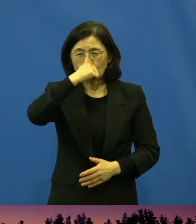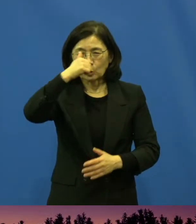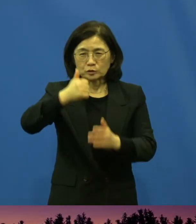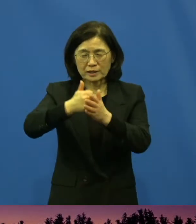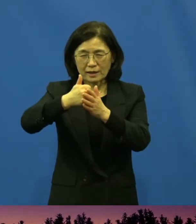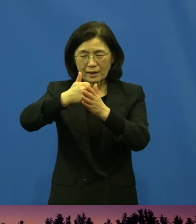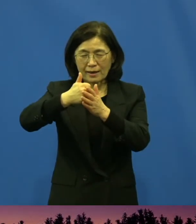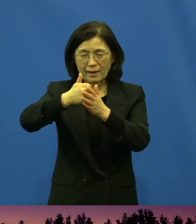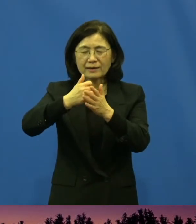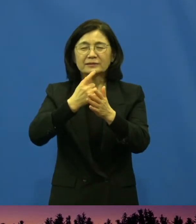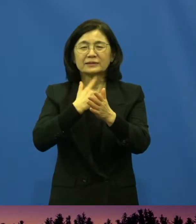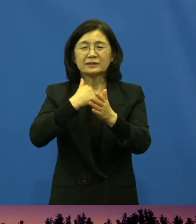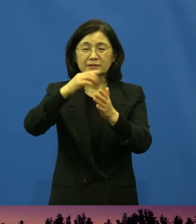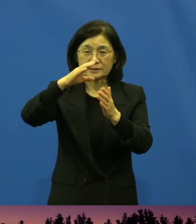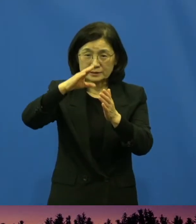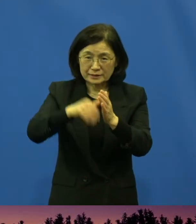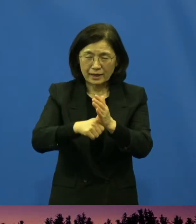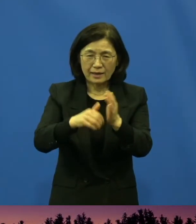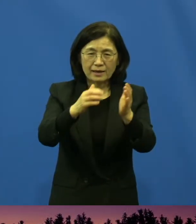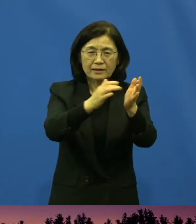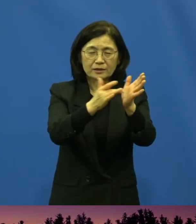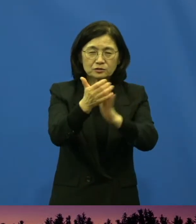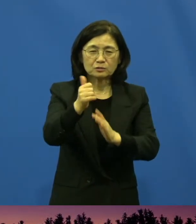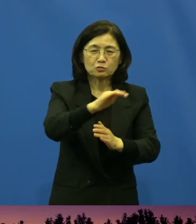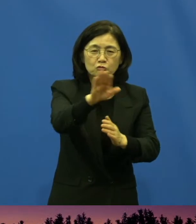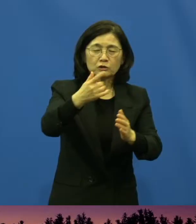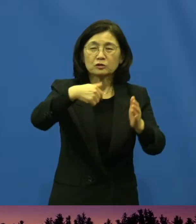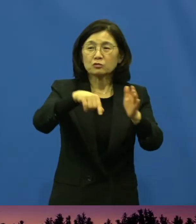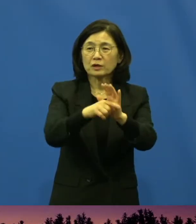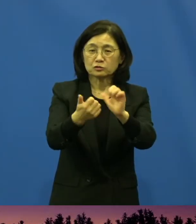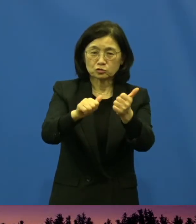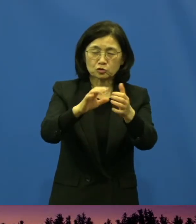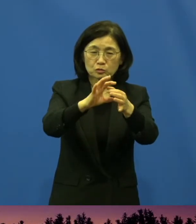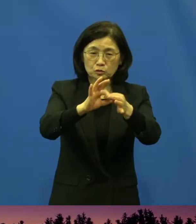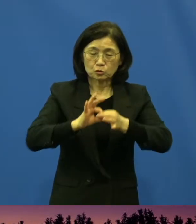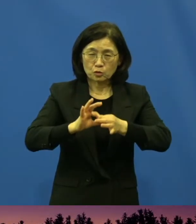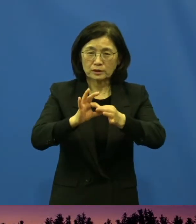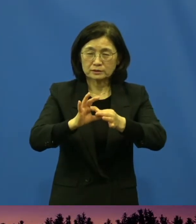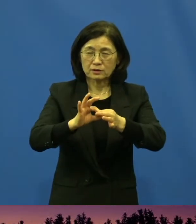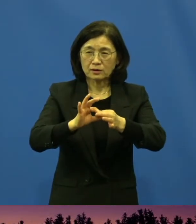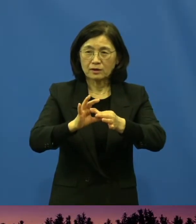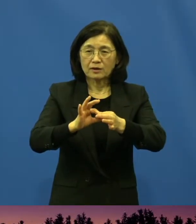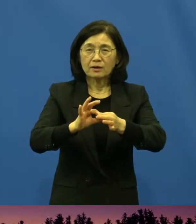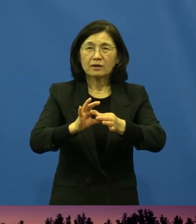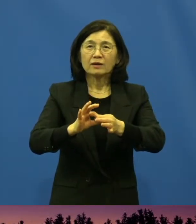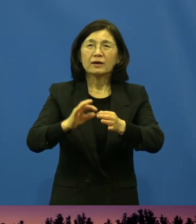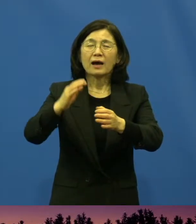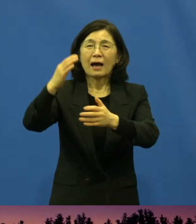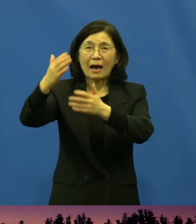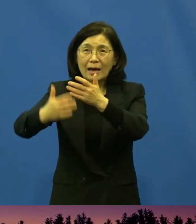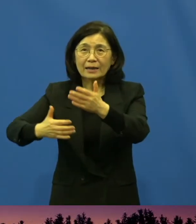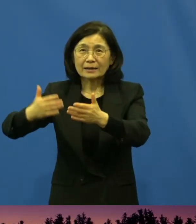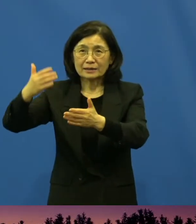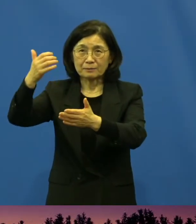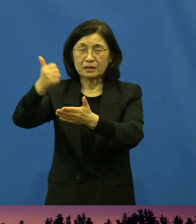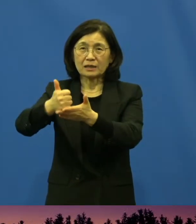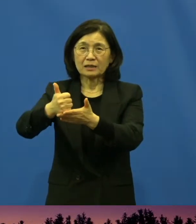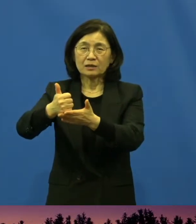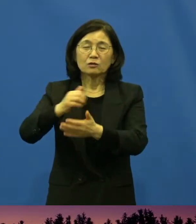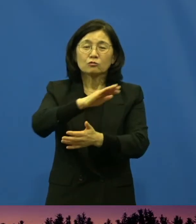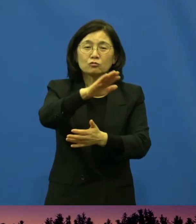그리스도께서 우리를 위하여 죽으심으로 하나님께서 우리에 대한 자기의 사랑을 확정해 주셨다. 우리가 죄인 되었을 때.